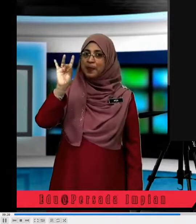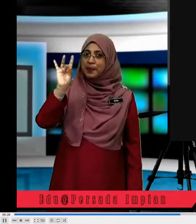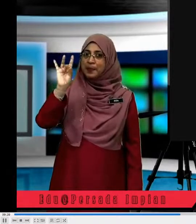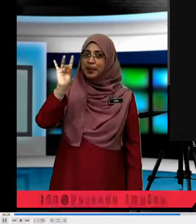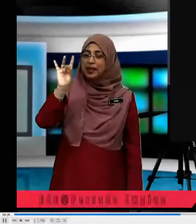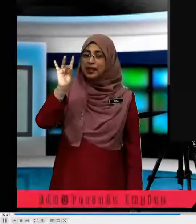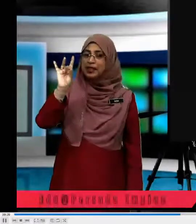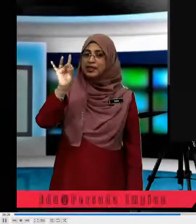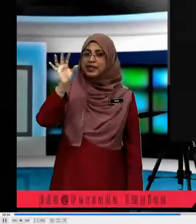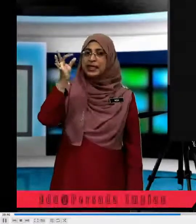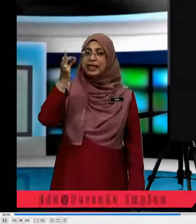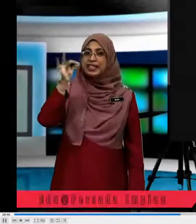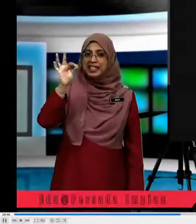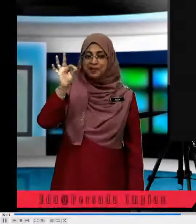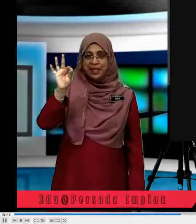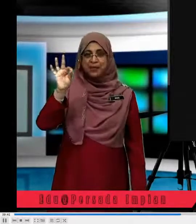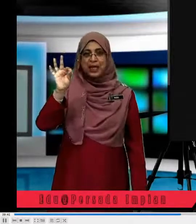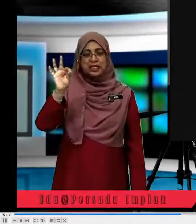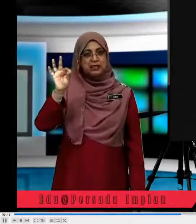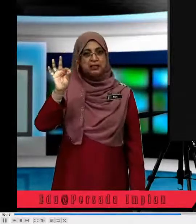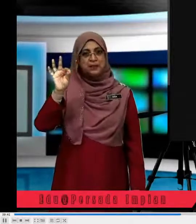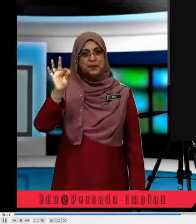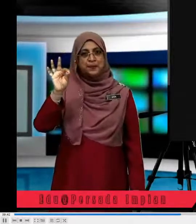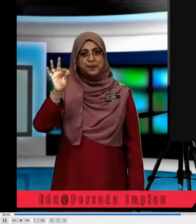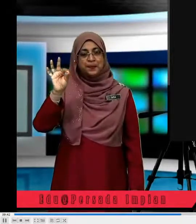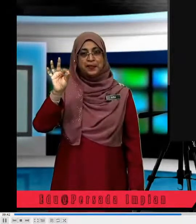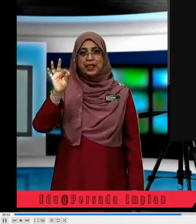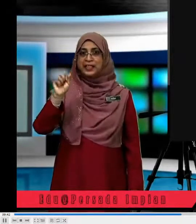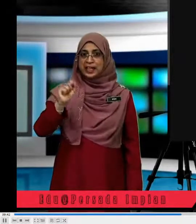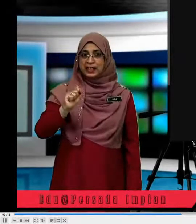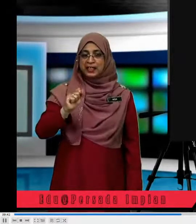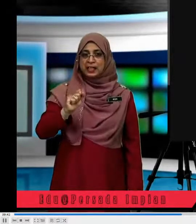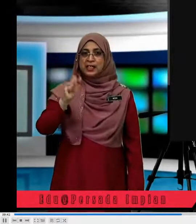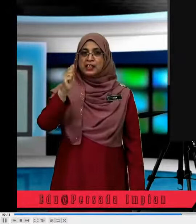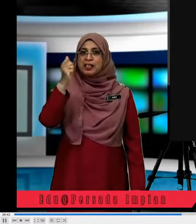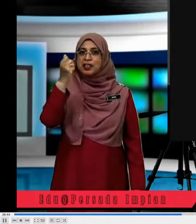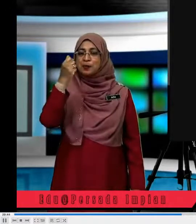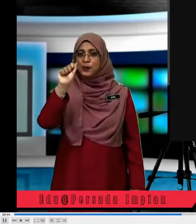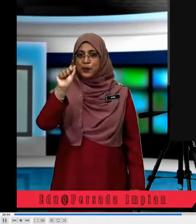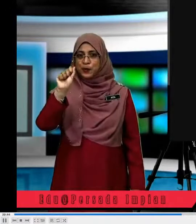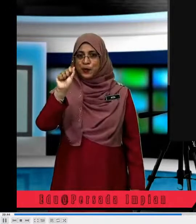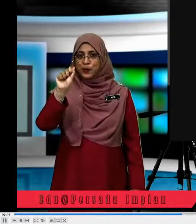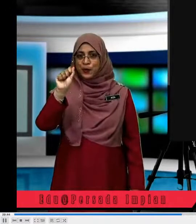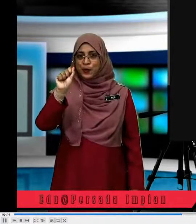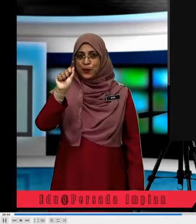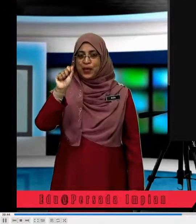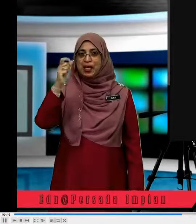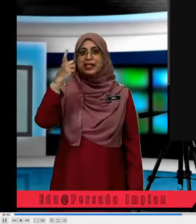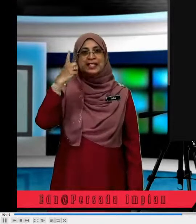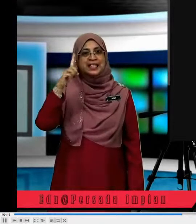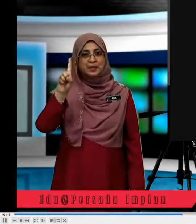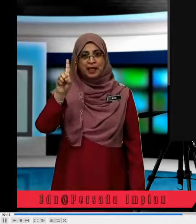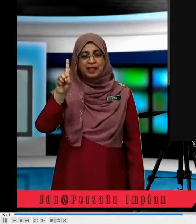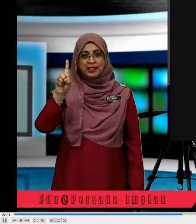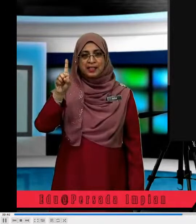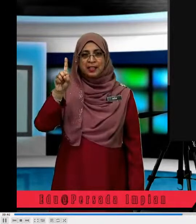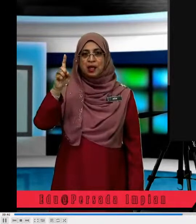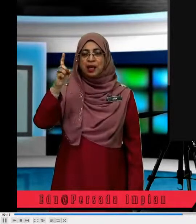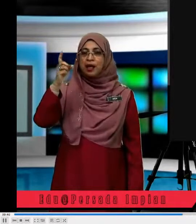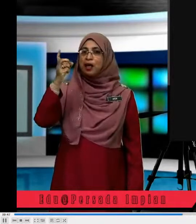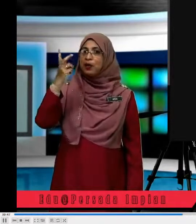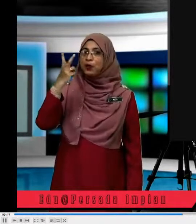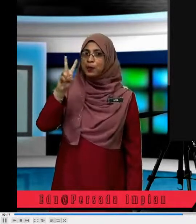19 lagi sekali 10 11 12